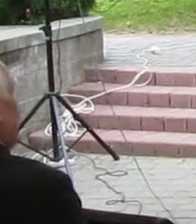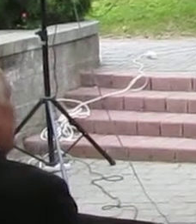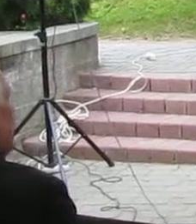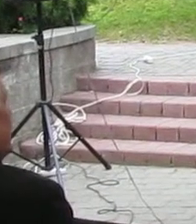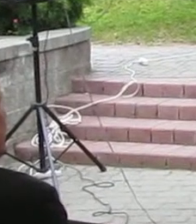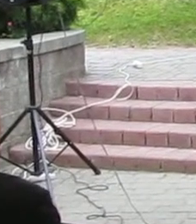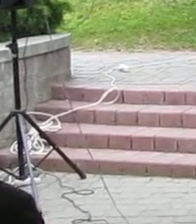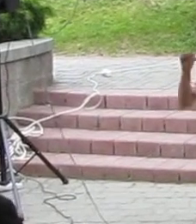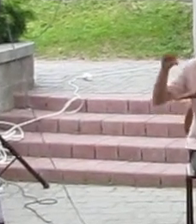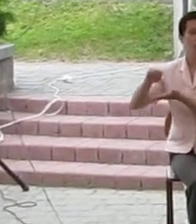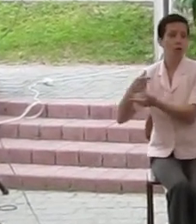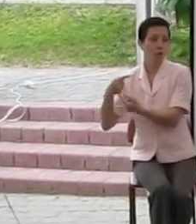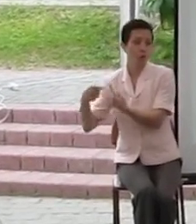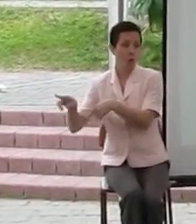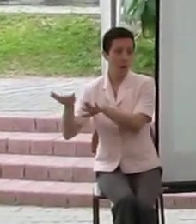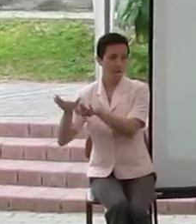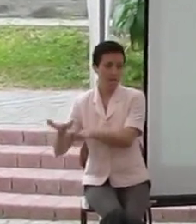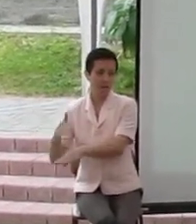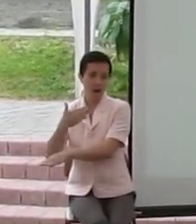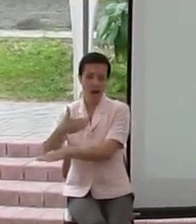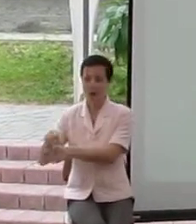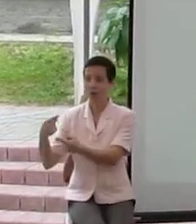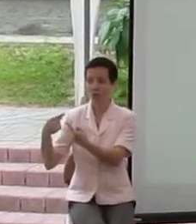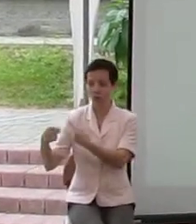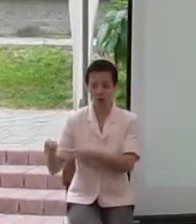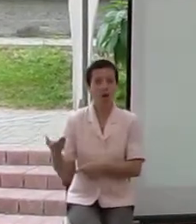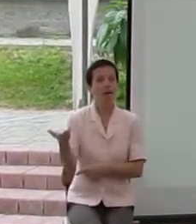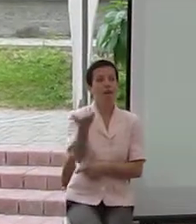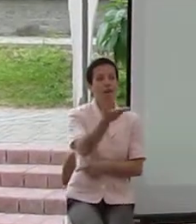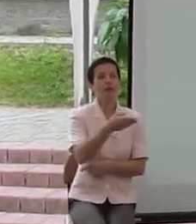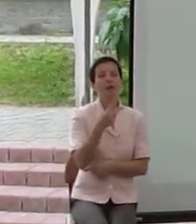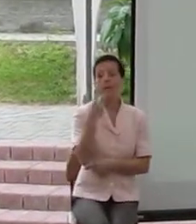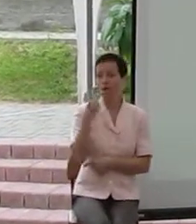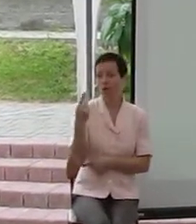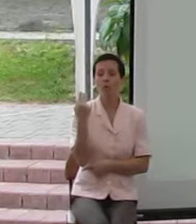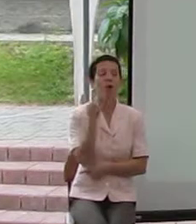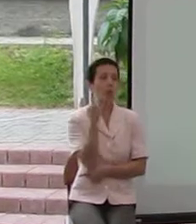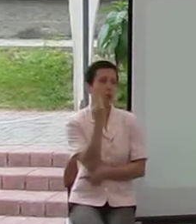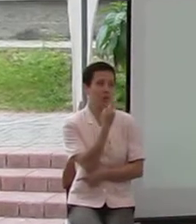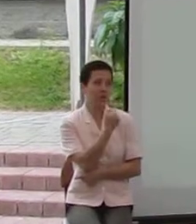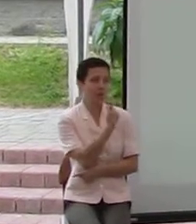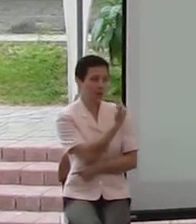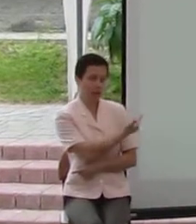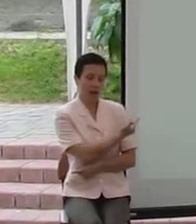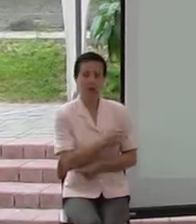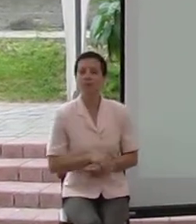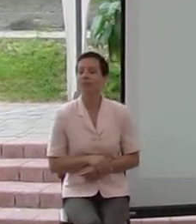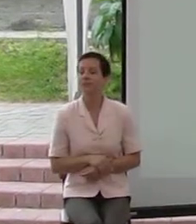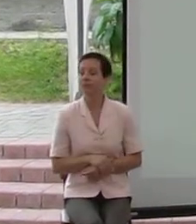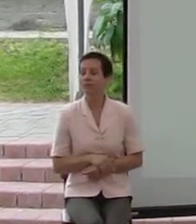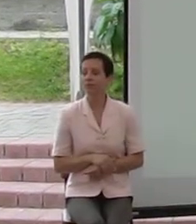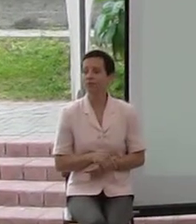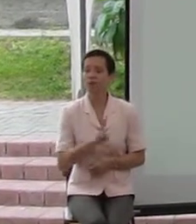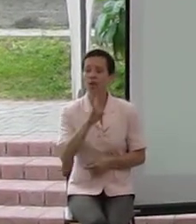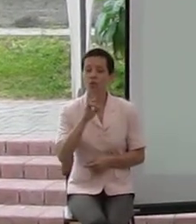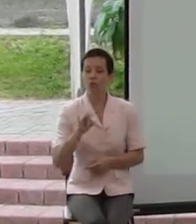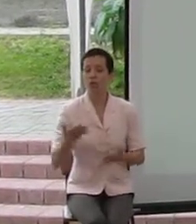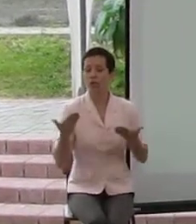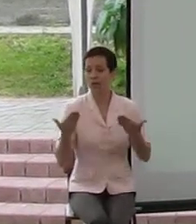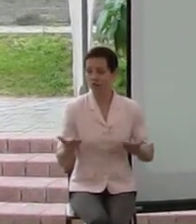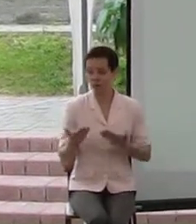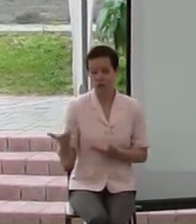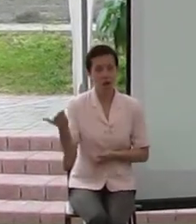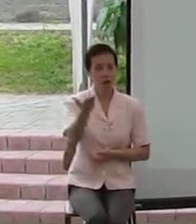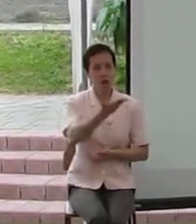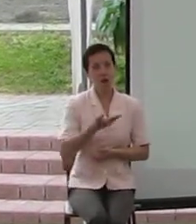другом месте. У него другой адрес. Вы потом увидите это на экране, и мы вам расскажем. Но дело в том, что сегодня мы